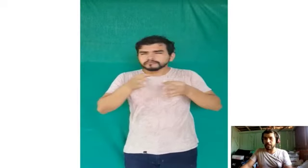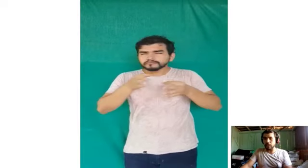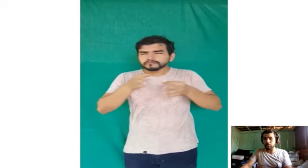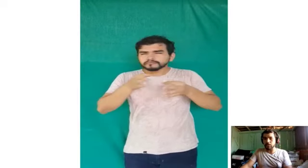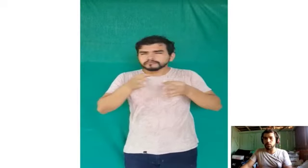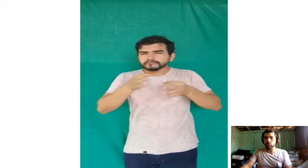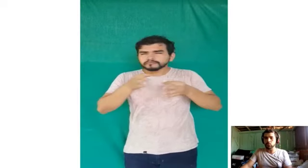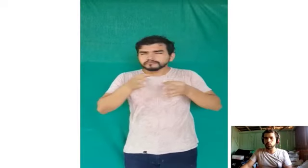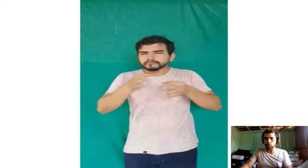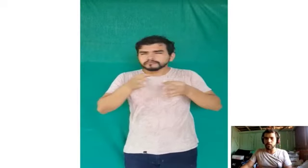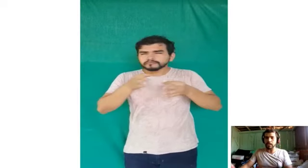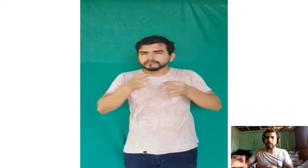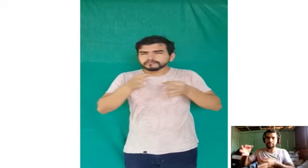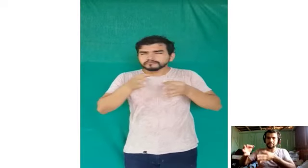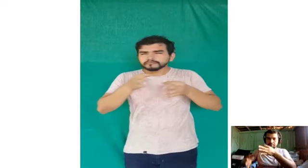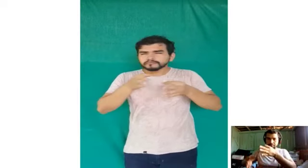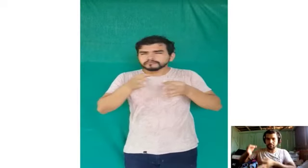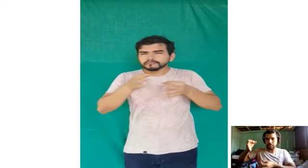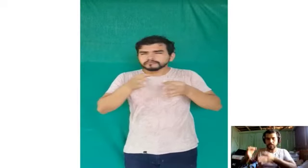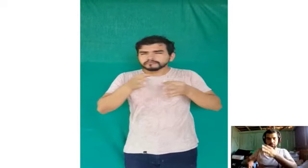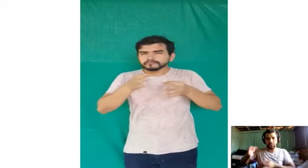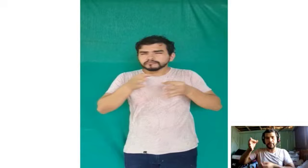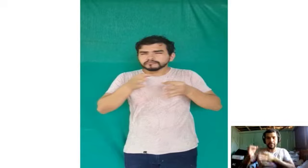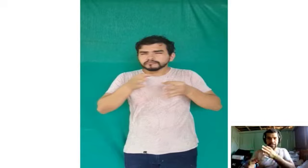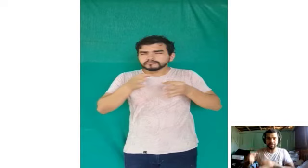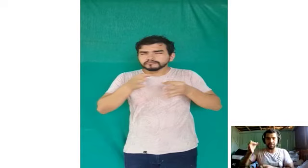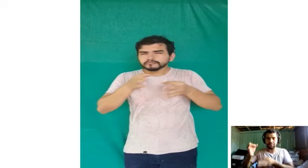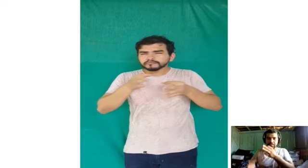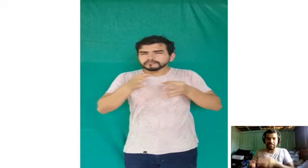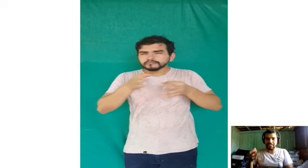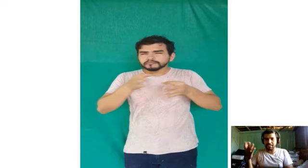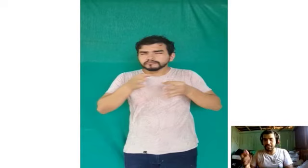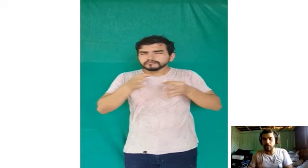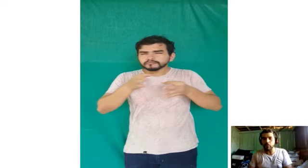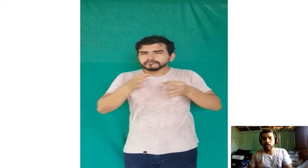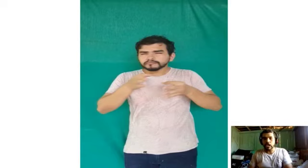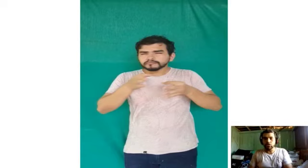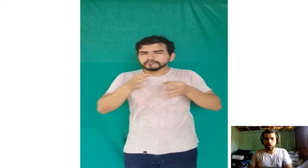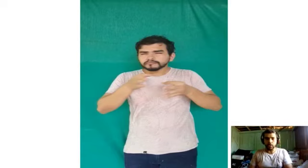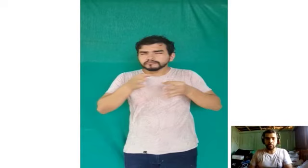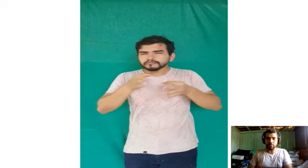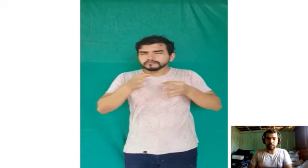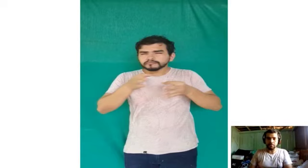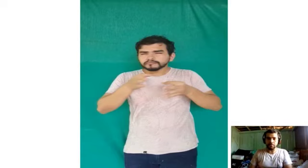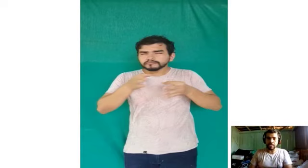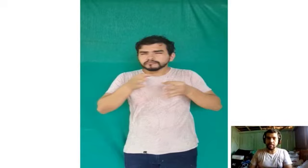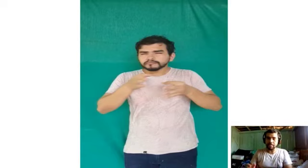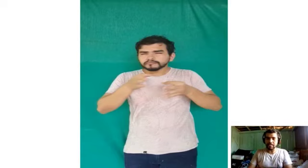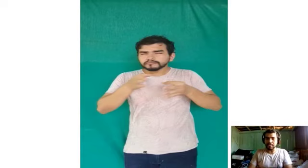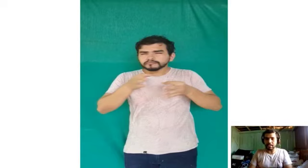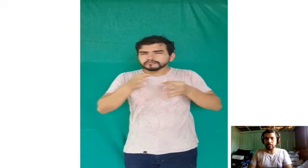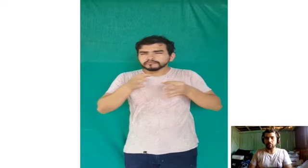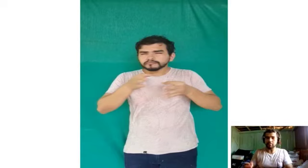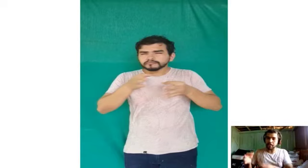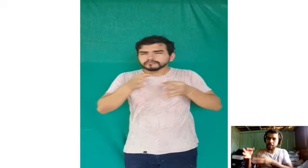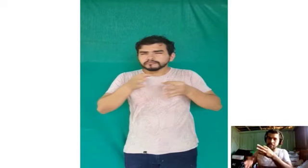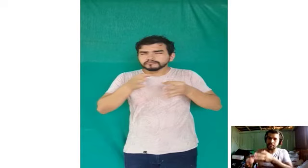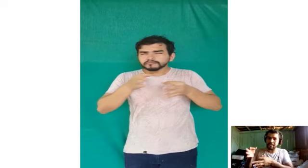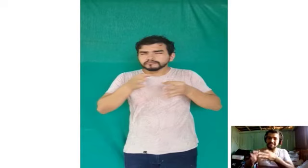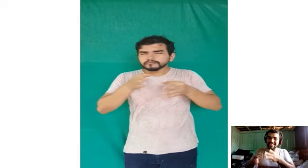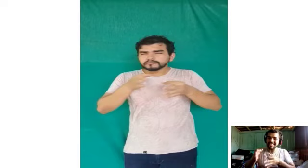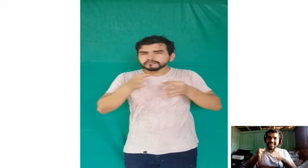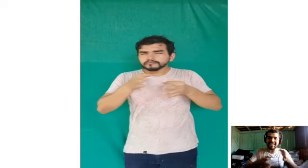Esse é o sinal de julgar, julgamento, decisão. Só que no contexto empresarial é